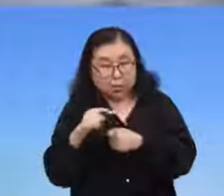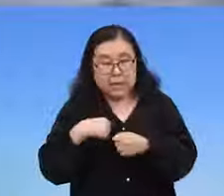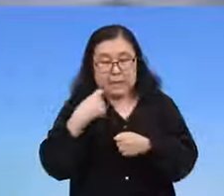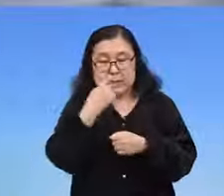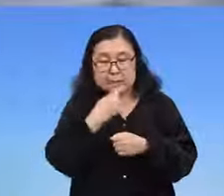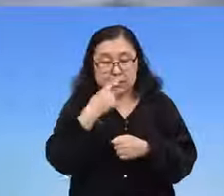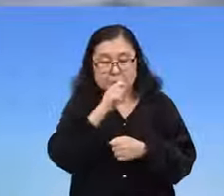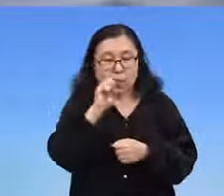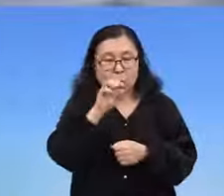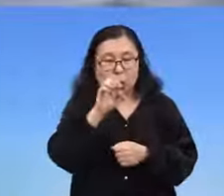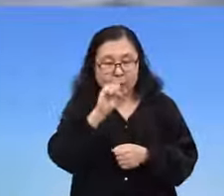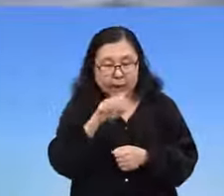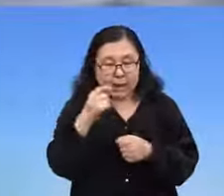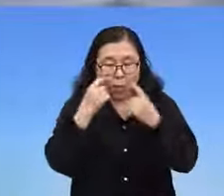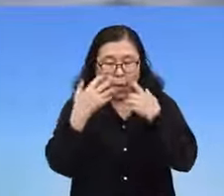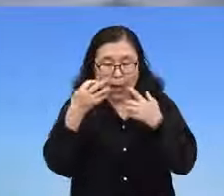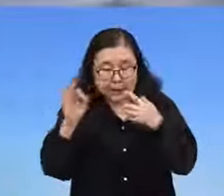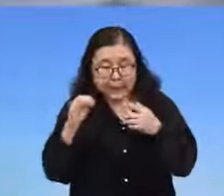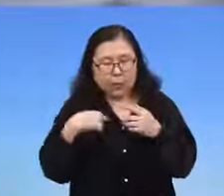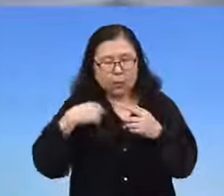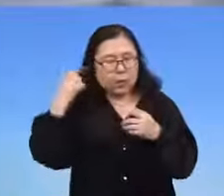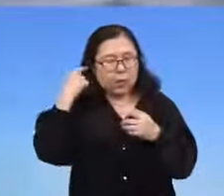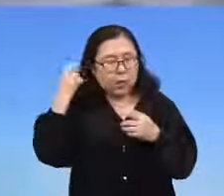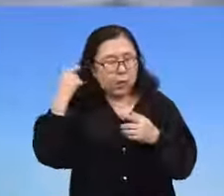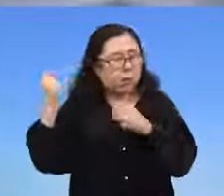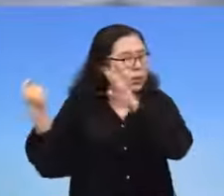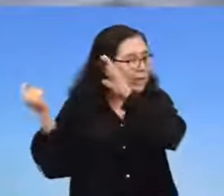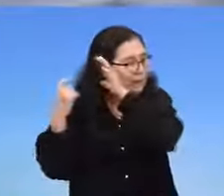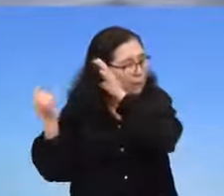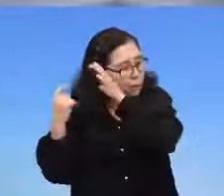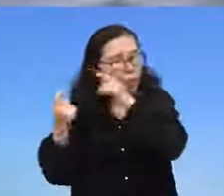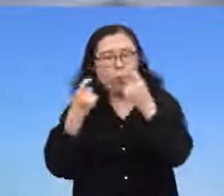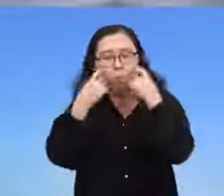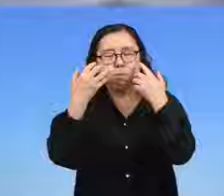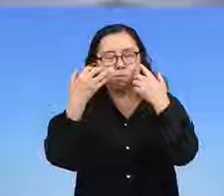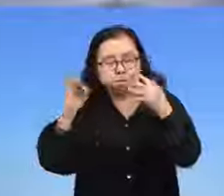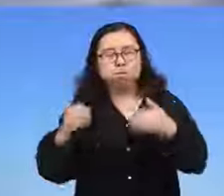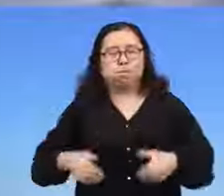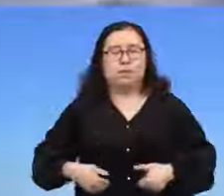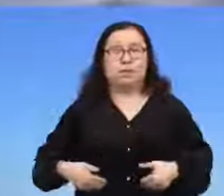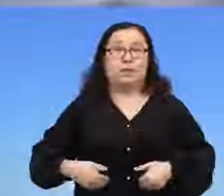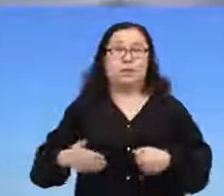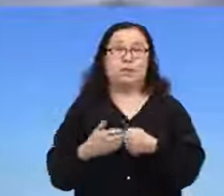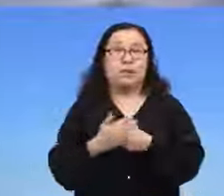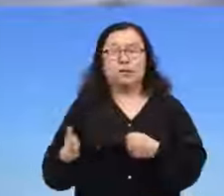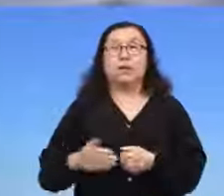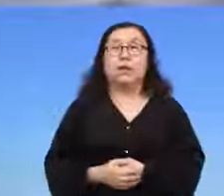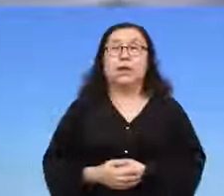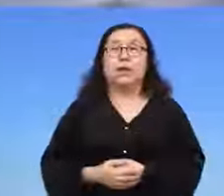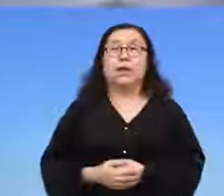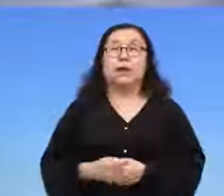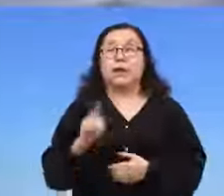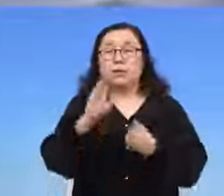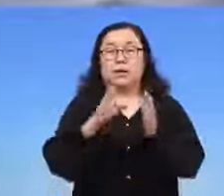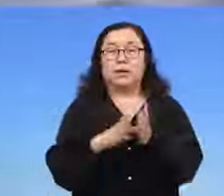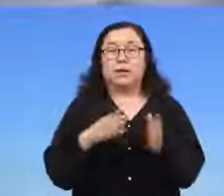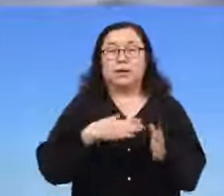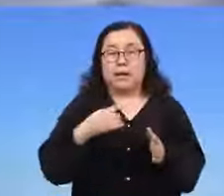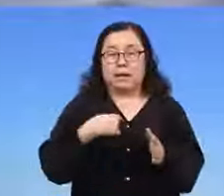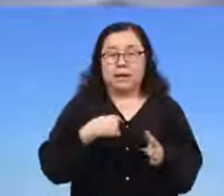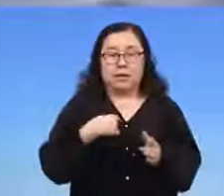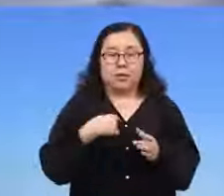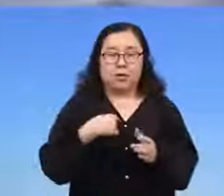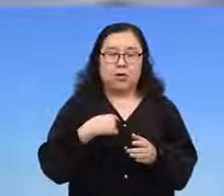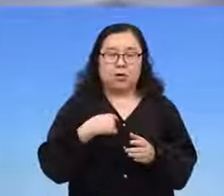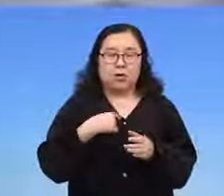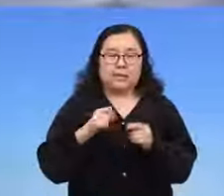한번 확인하고 귀로 한번 확인하고 자꾸 다짐하기 위해서예요. 그러면서 뭐 어떨 때는 막 제게 좀 길게 또 풀어서